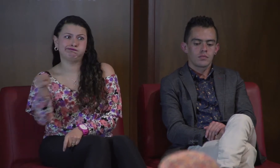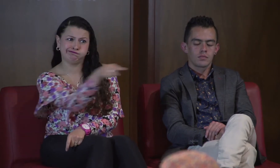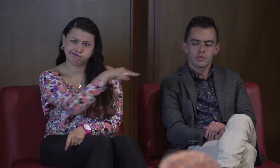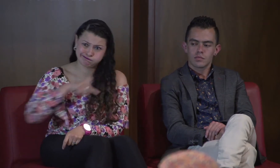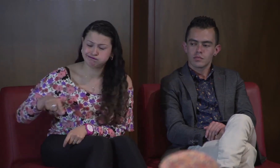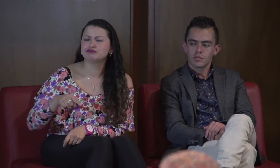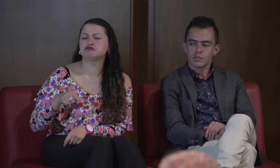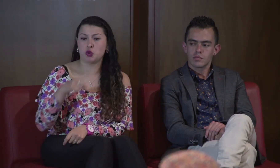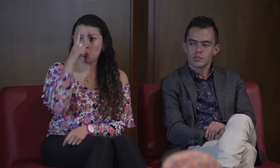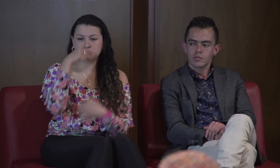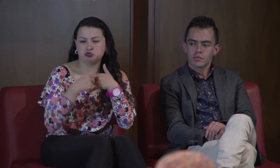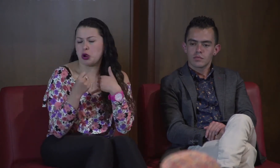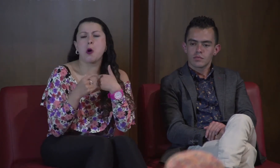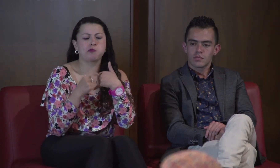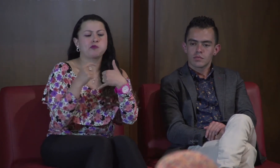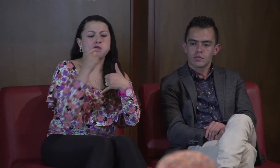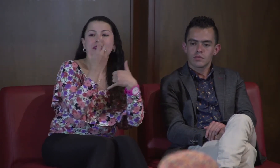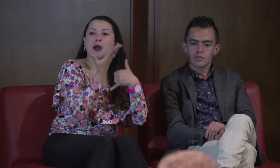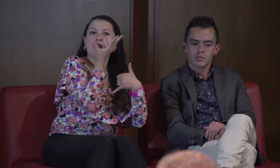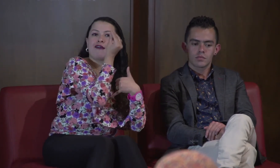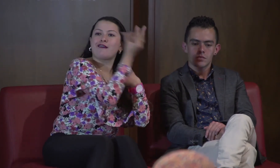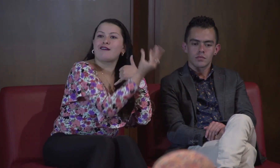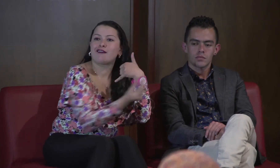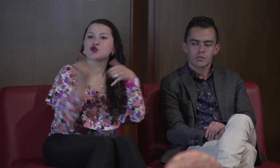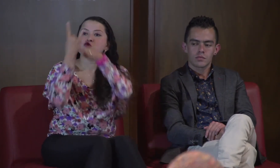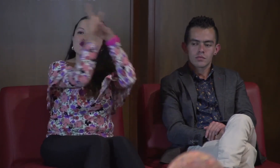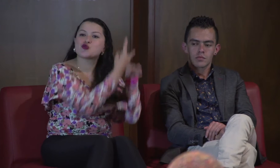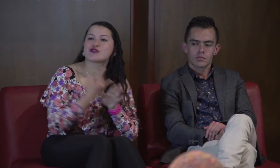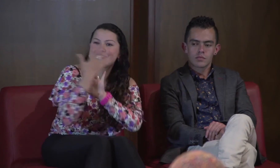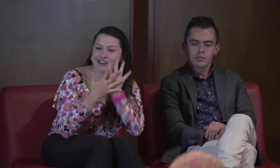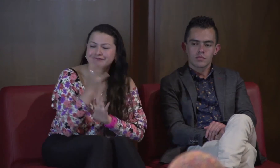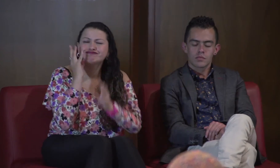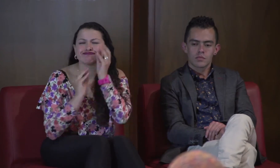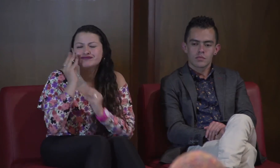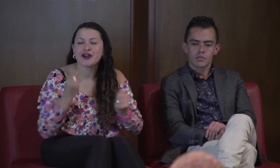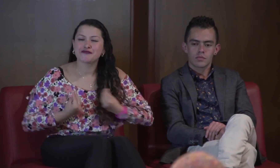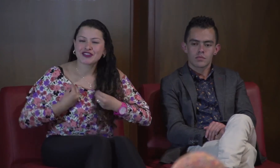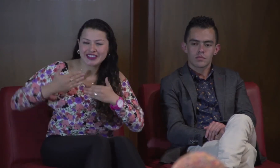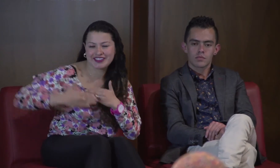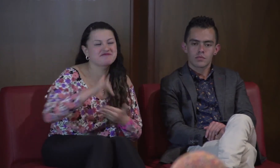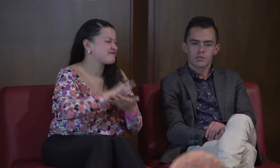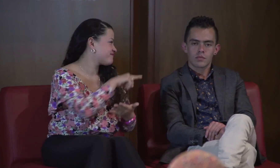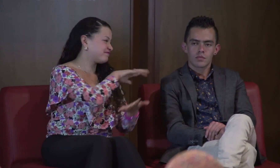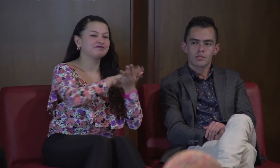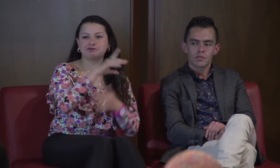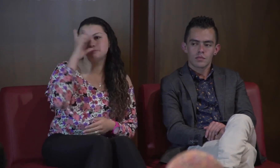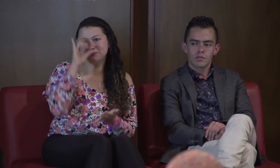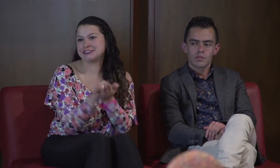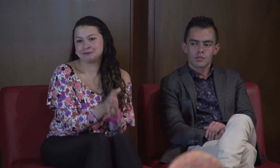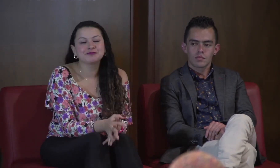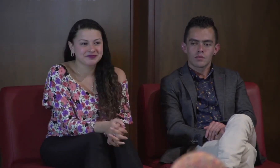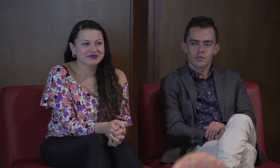un público específico al cual va dirigido. Entonces no se trata de que solo hay variaciones regionales, sino también hay otros tipos